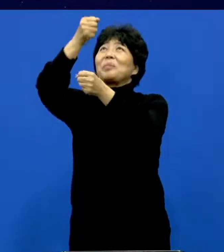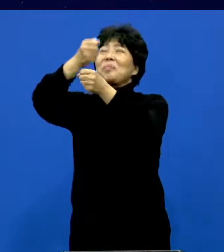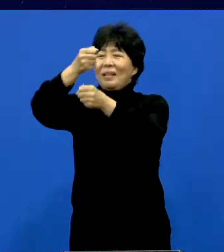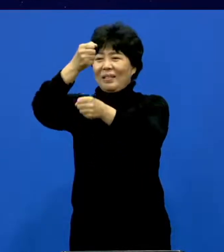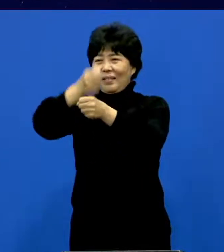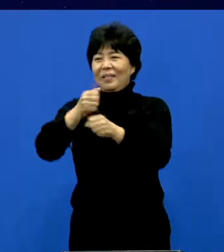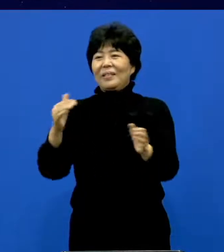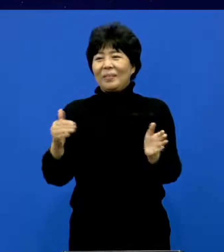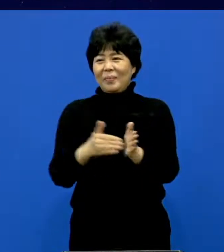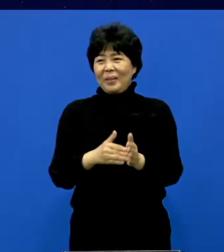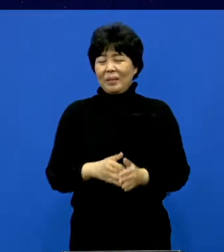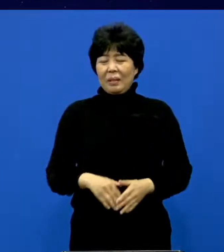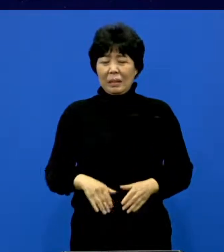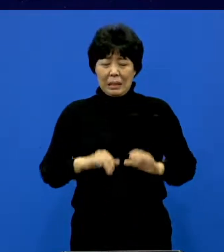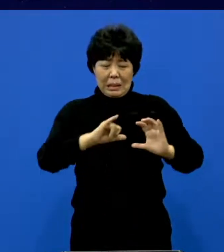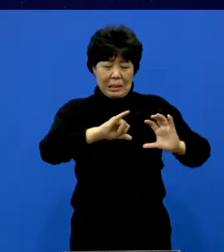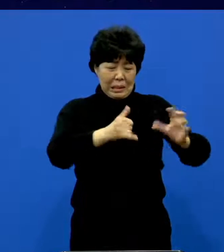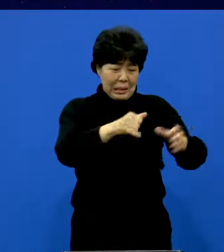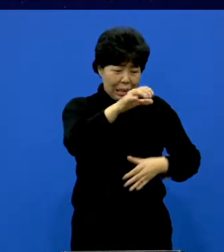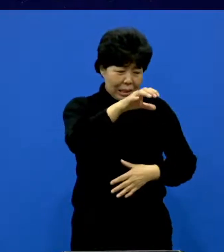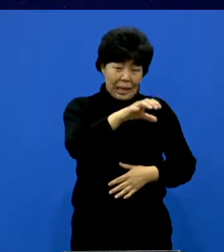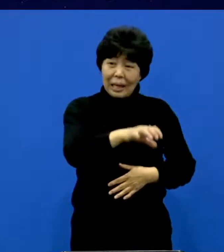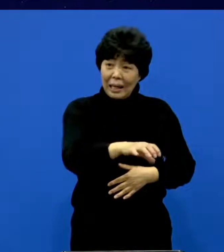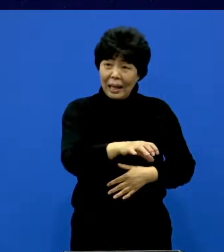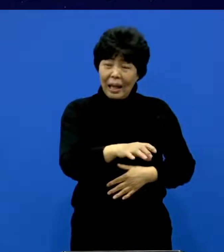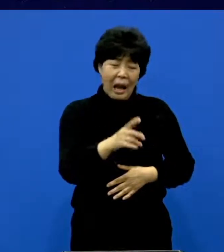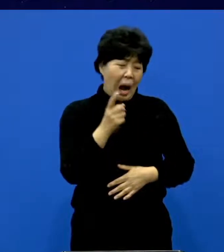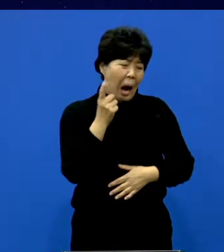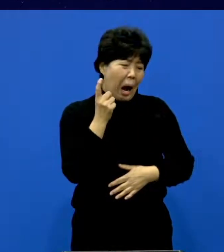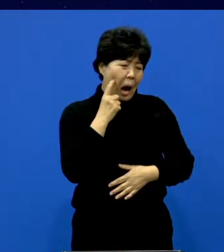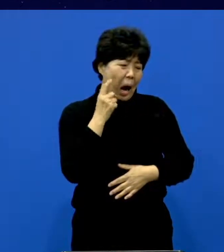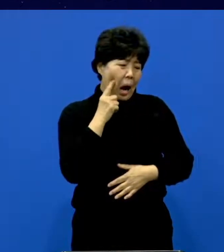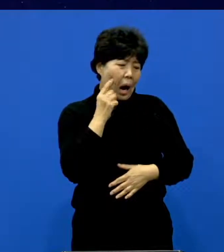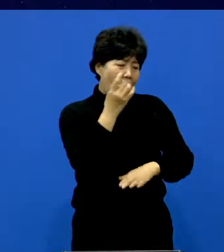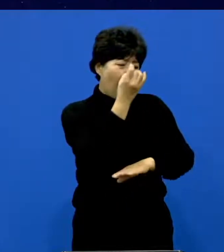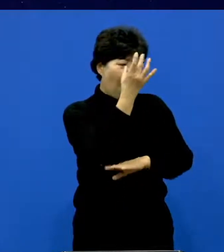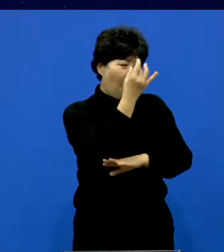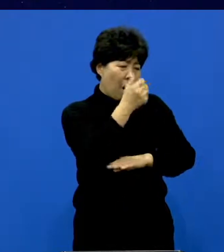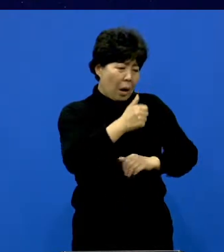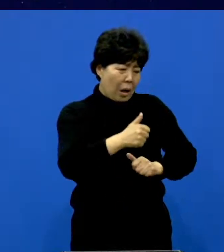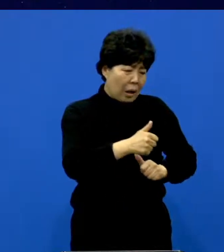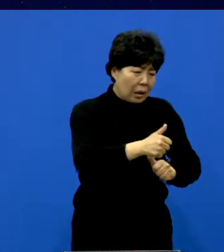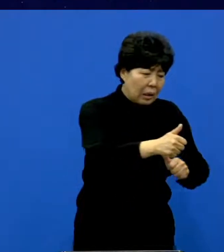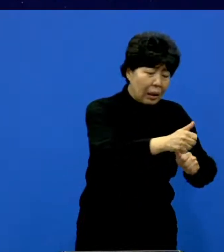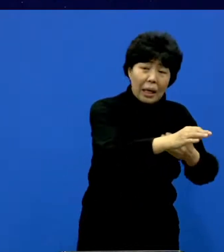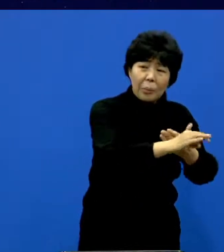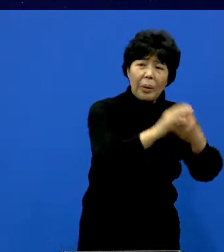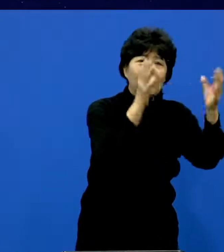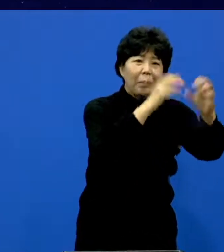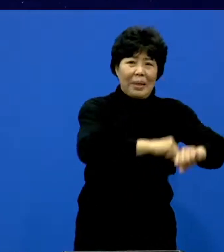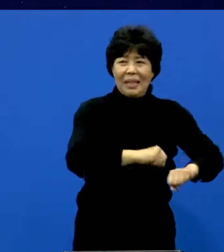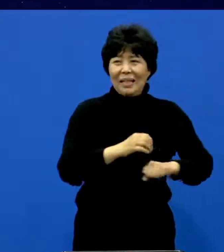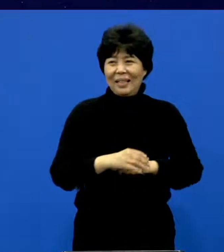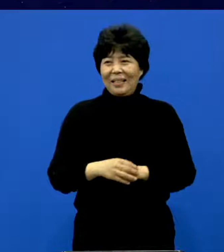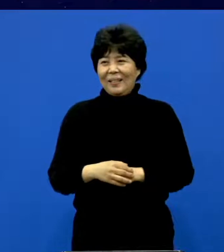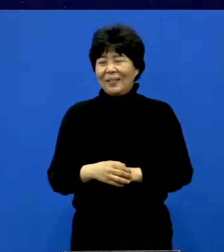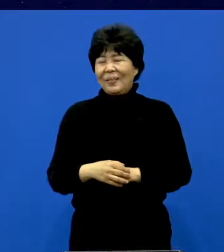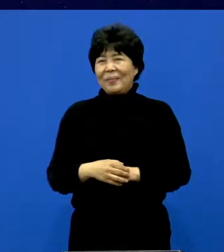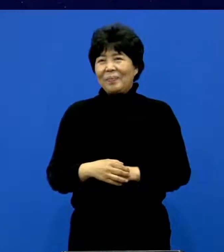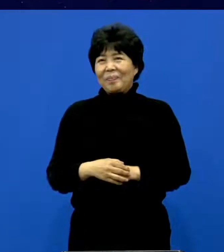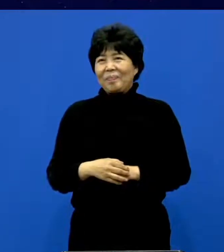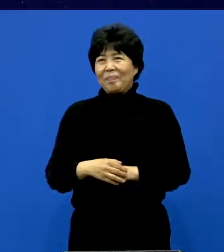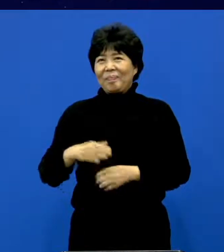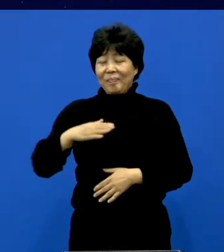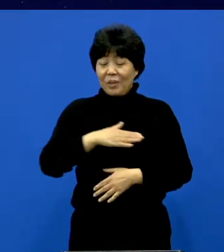그런데 세상이 만들어 놓은 거짓된 마귀가 만들어 놓은 이런 원리를 따라가면 어때요? 망하는 거잖아요. 이 보복의 원리가 그런 거잖아요.